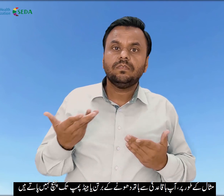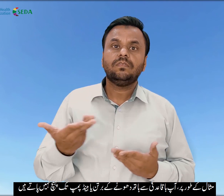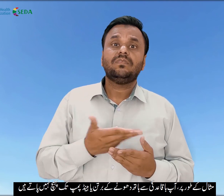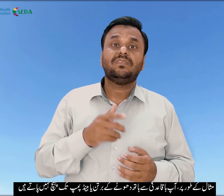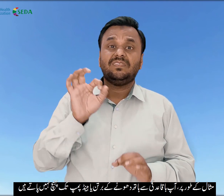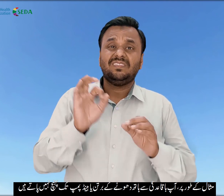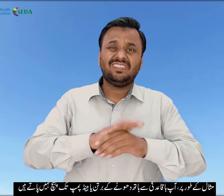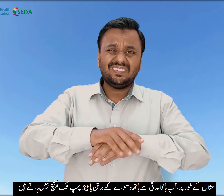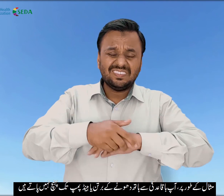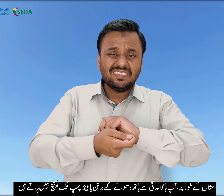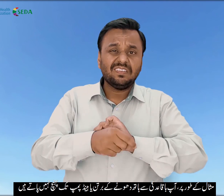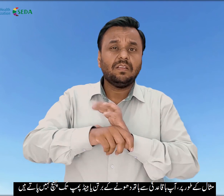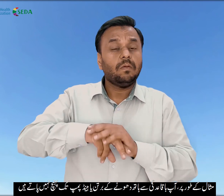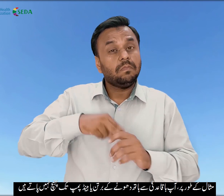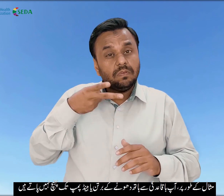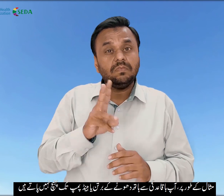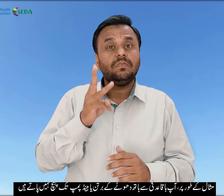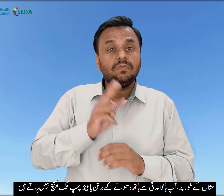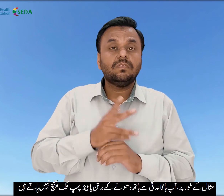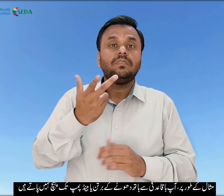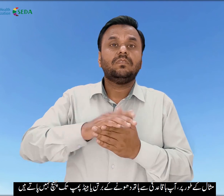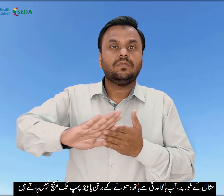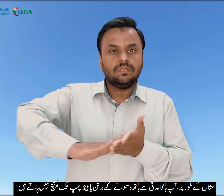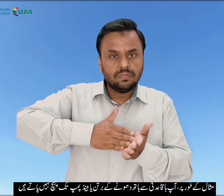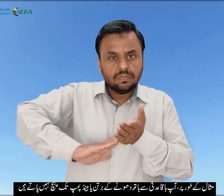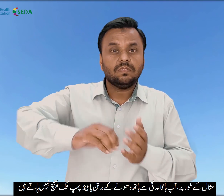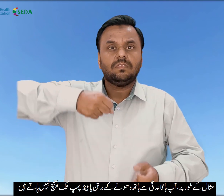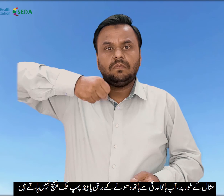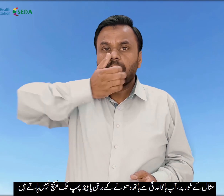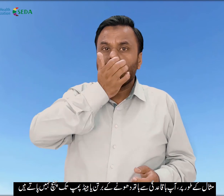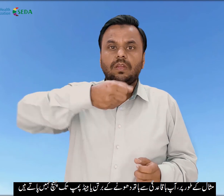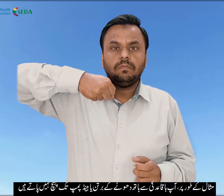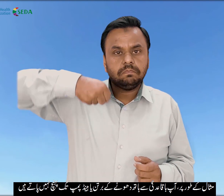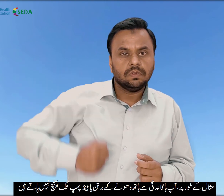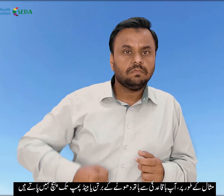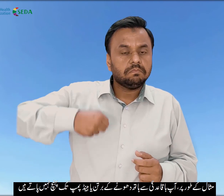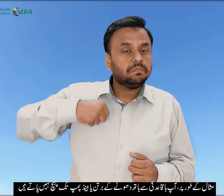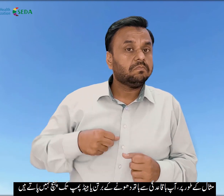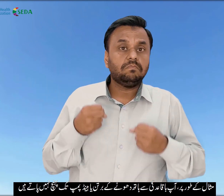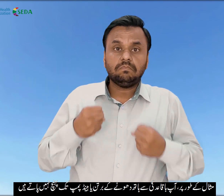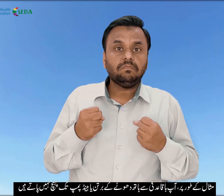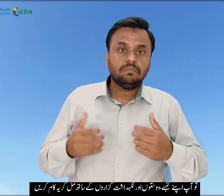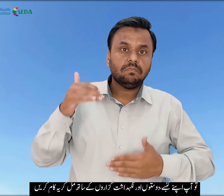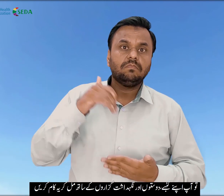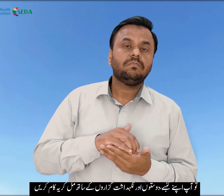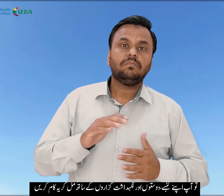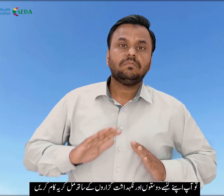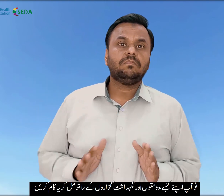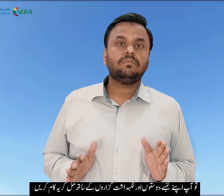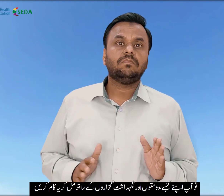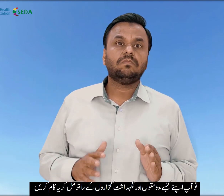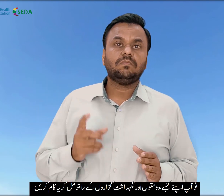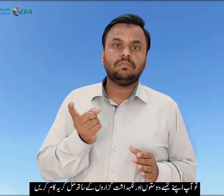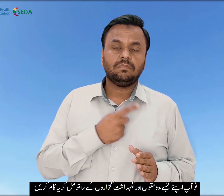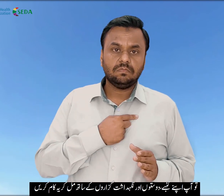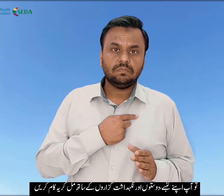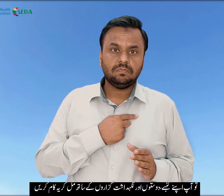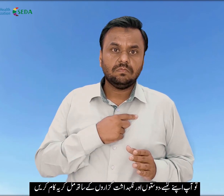سے ہاتھ دھونے کے برتن یا ہینڈ پمپ تک پہنچ نہیں پاتے ہیں، تو آپ اپنے کنبے، دوستوں